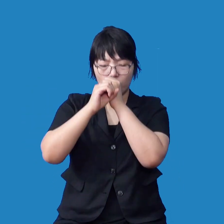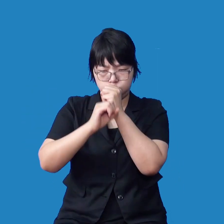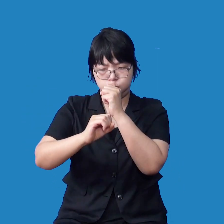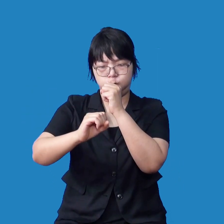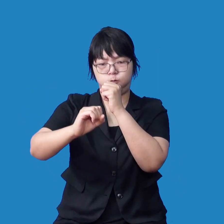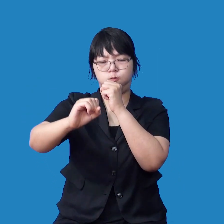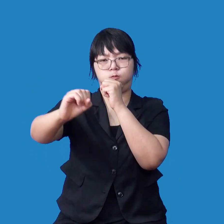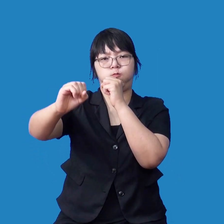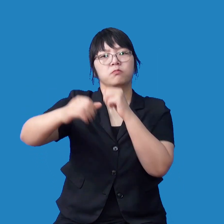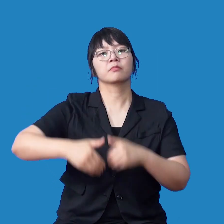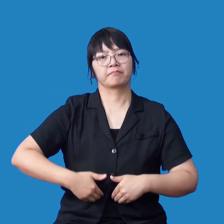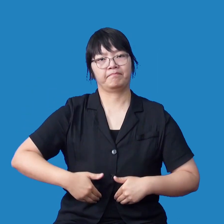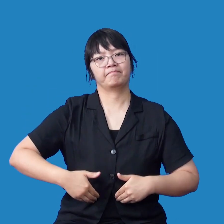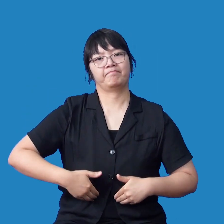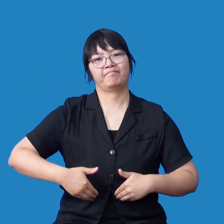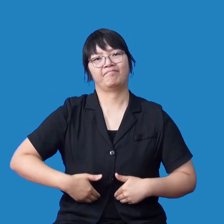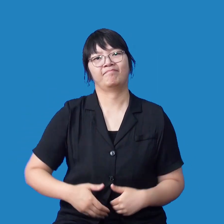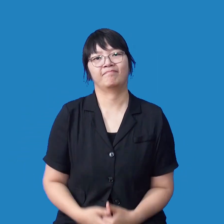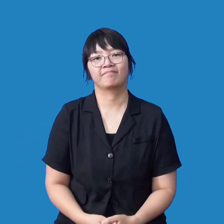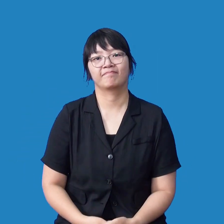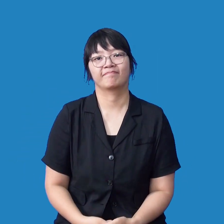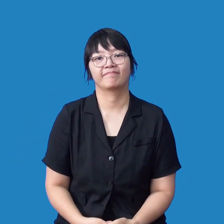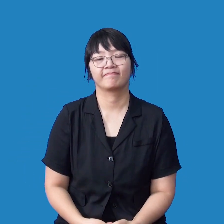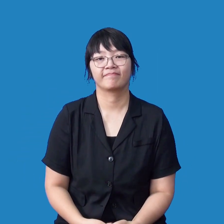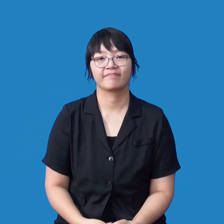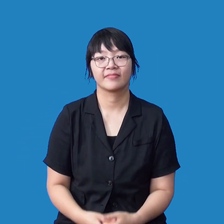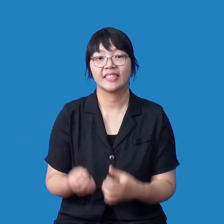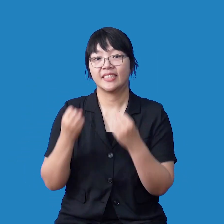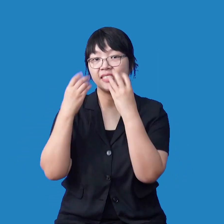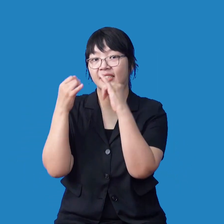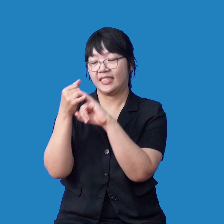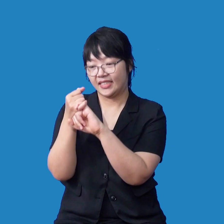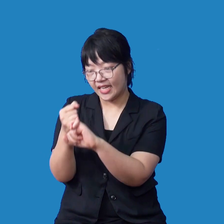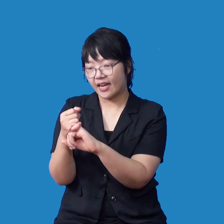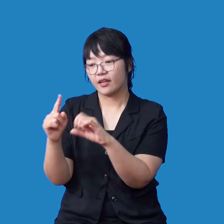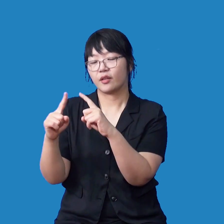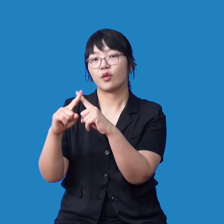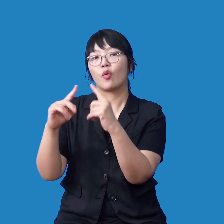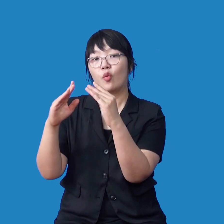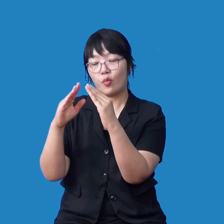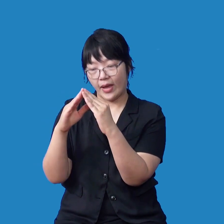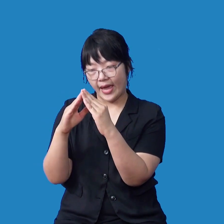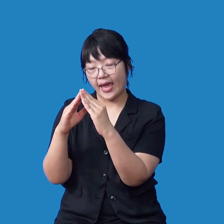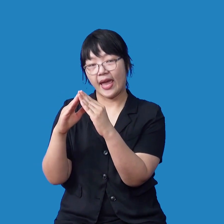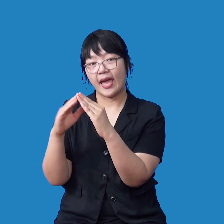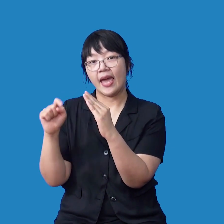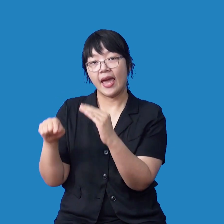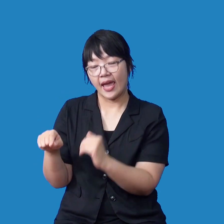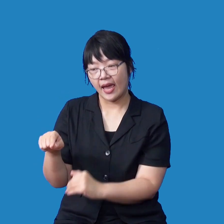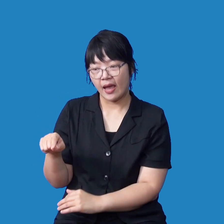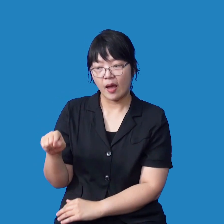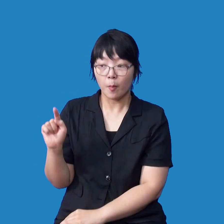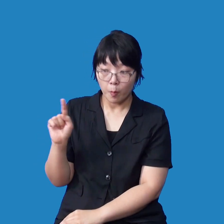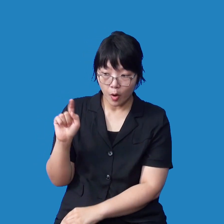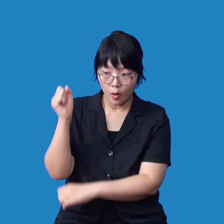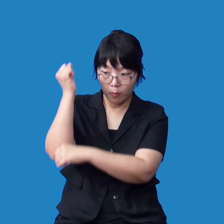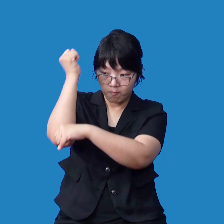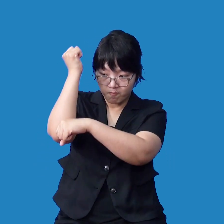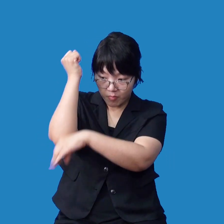때가 아니겠습니까? 자, 신약의 교회, 새로운 언약의 교회는